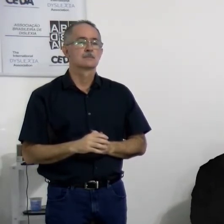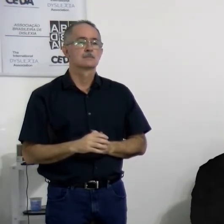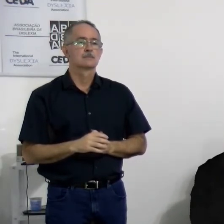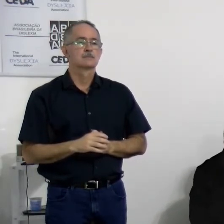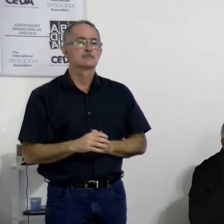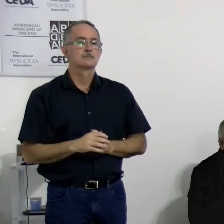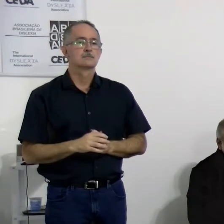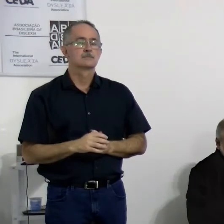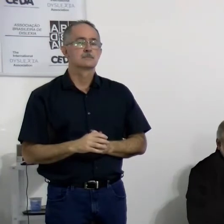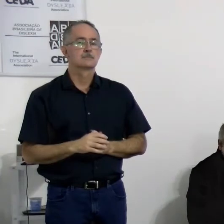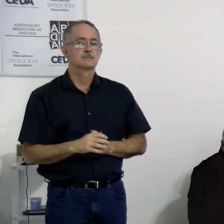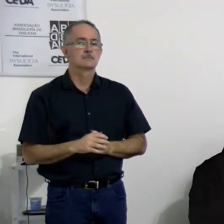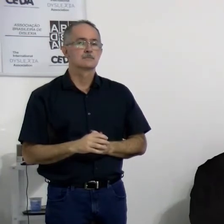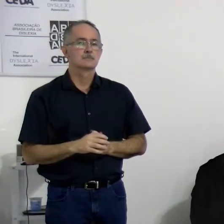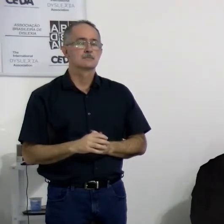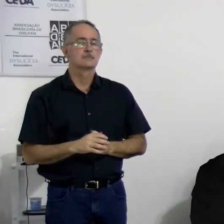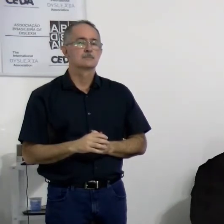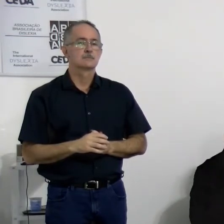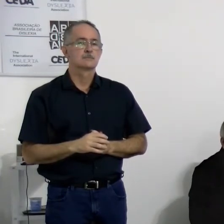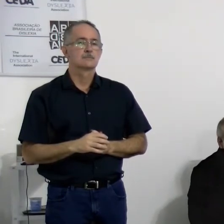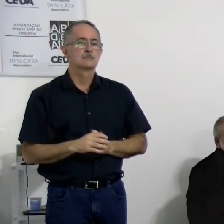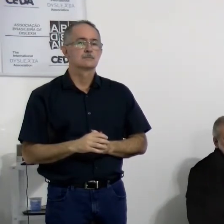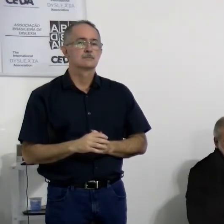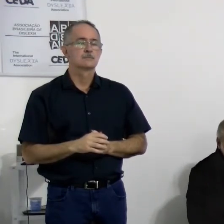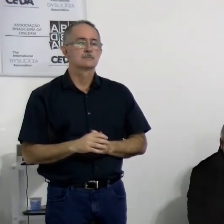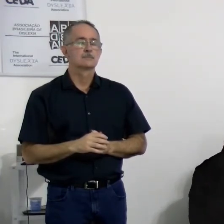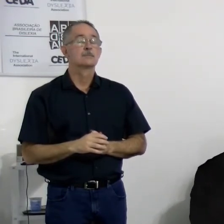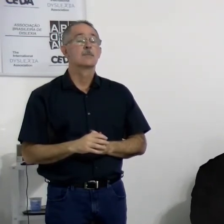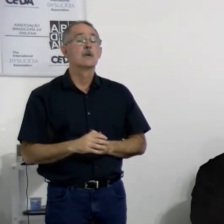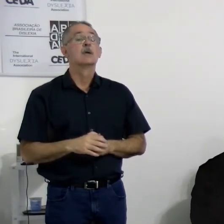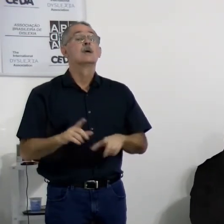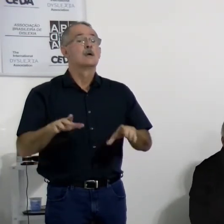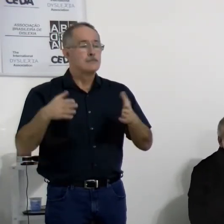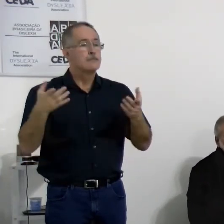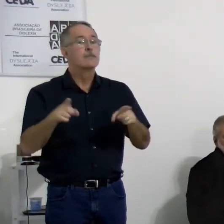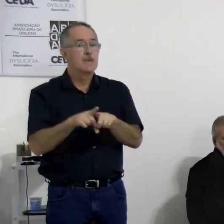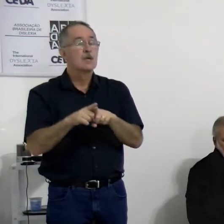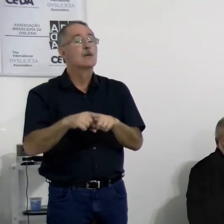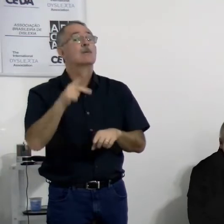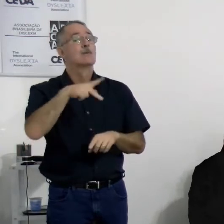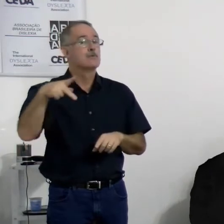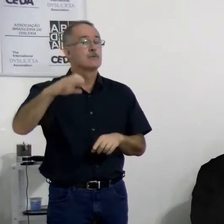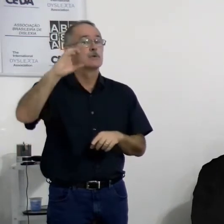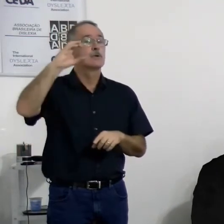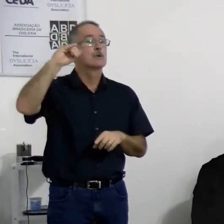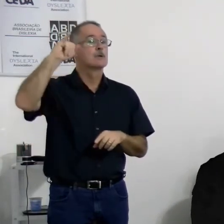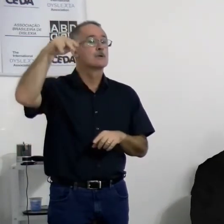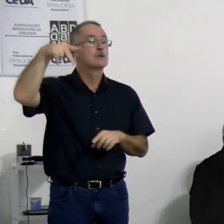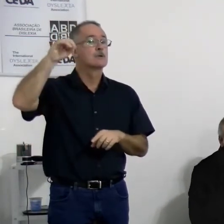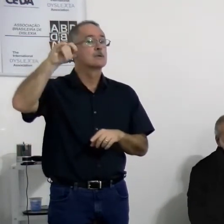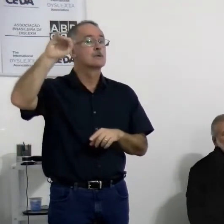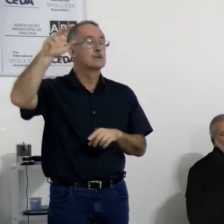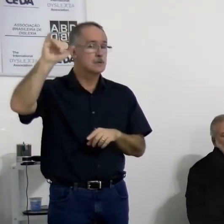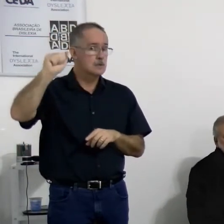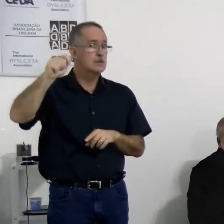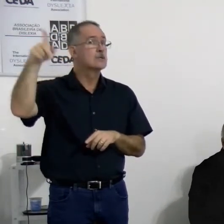also some good phonological awareness research there. Então, e a professora Cíntia Salgado, professora da Federal